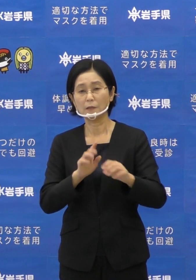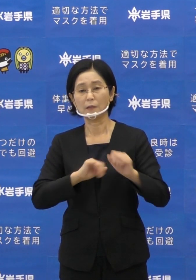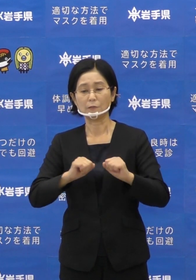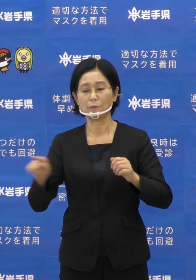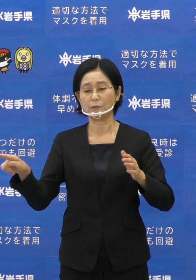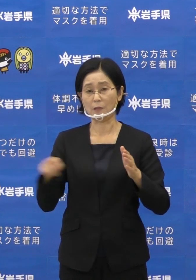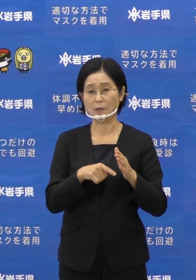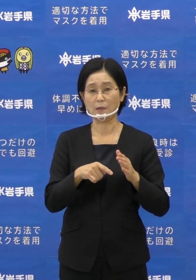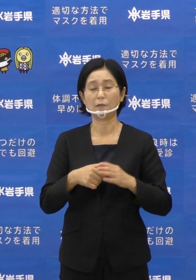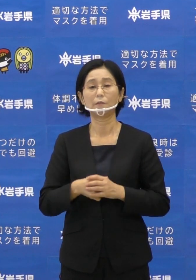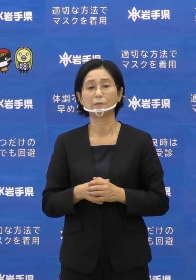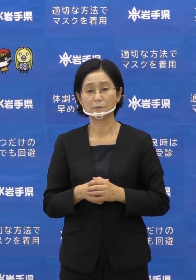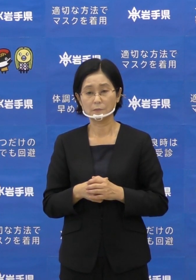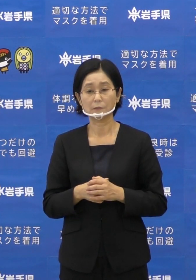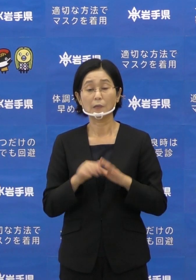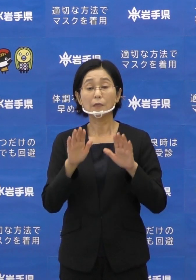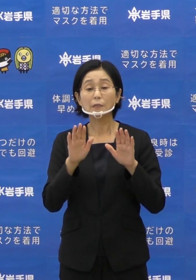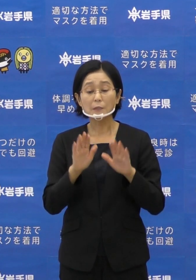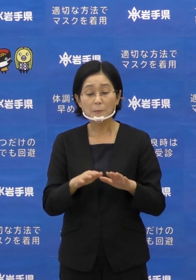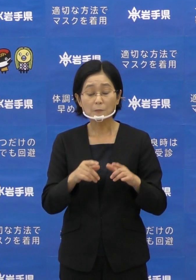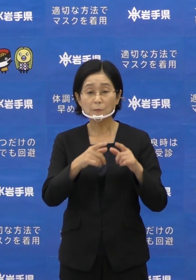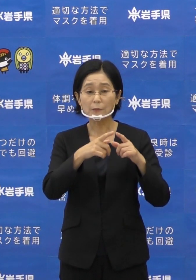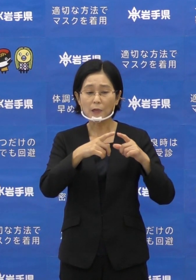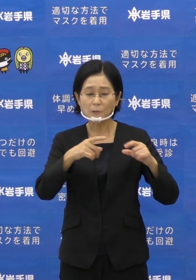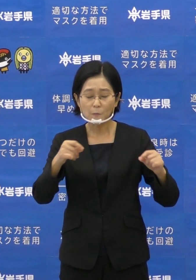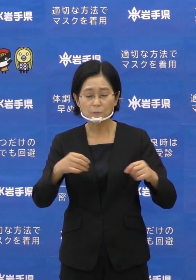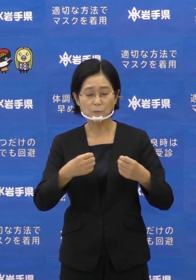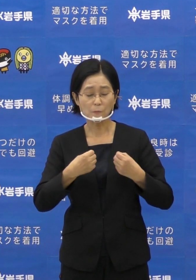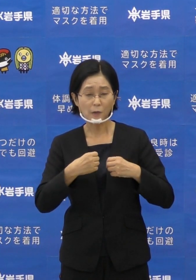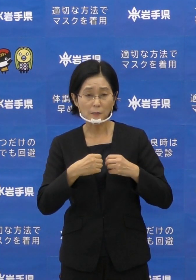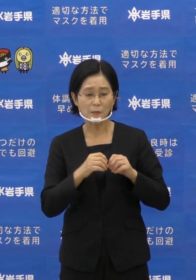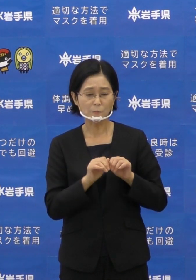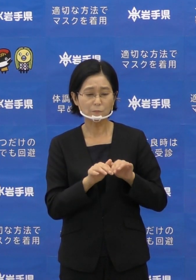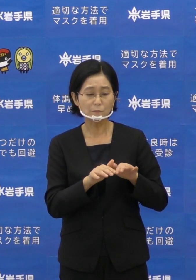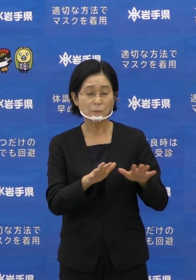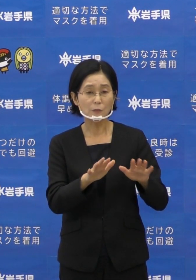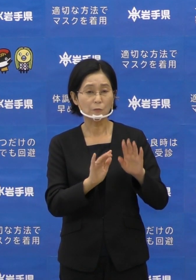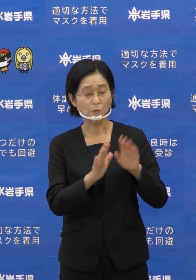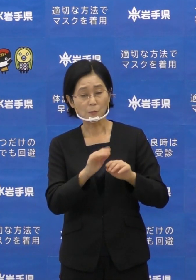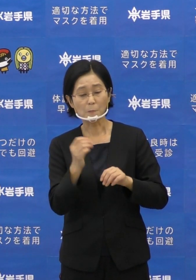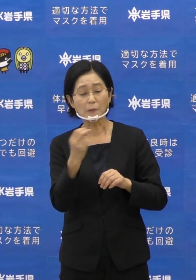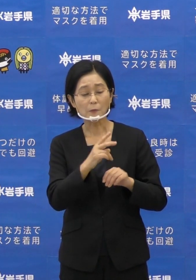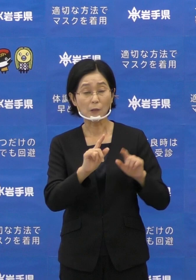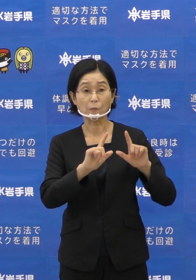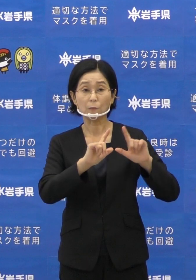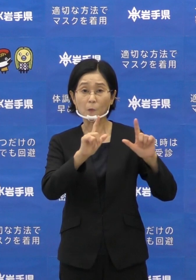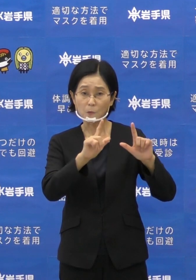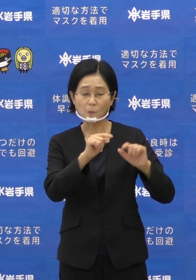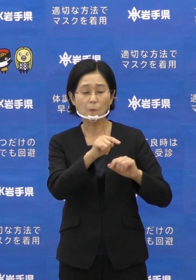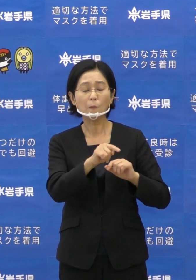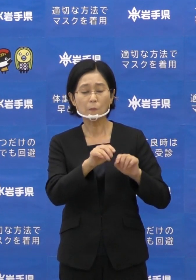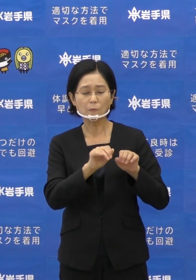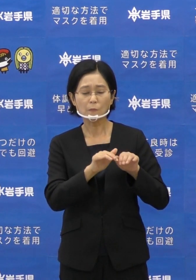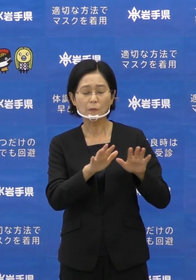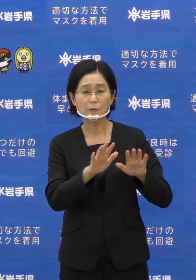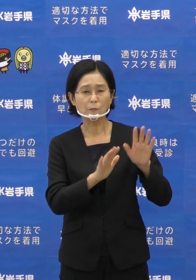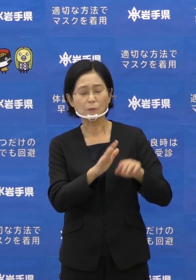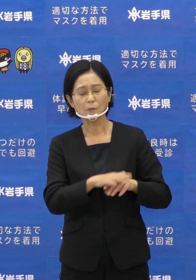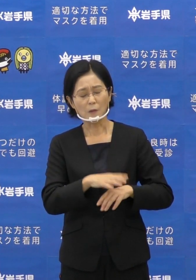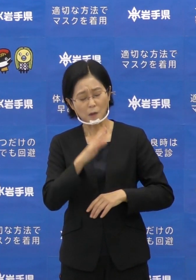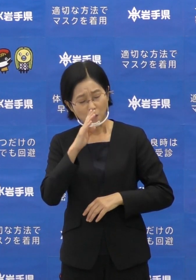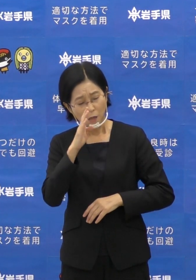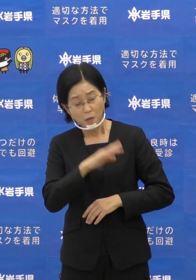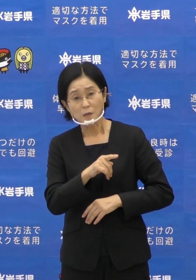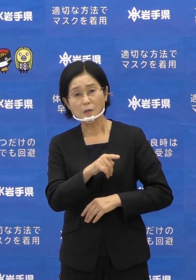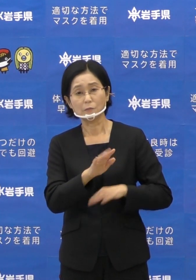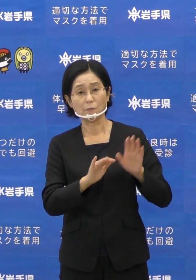今の全国の感染状況、ひいては東京の感染状況っていうのはかなりひどいわけで